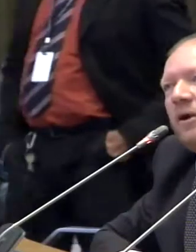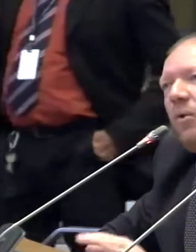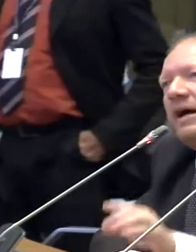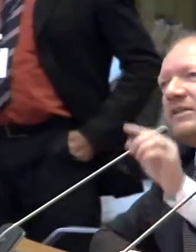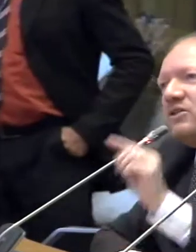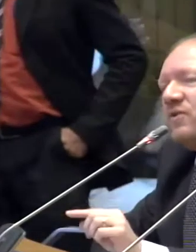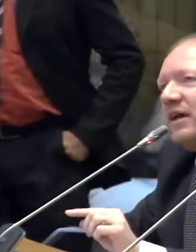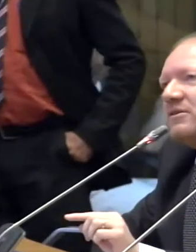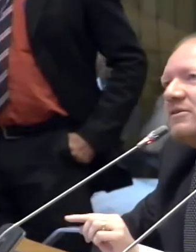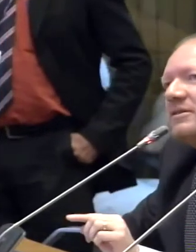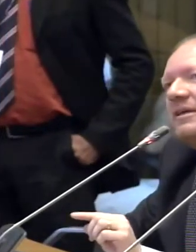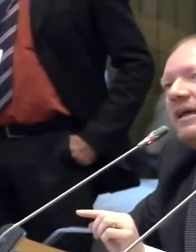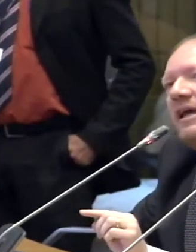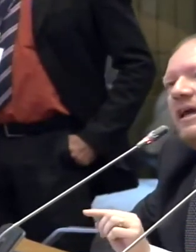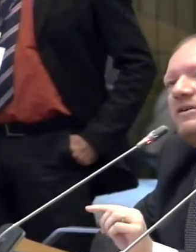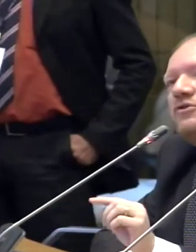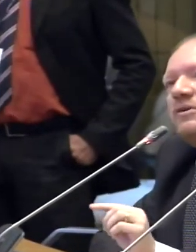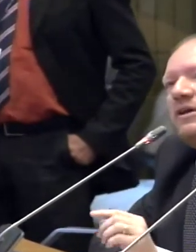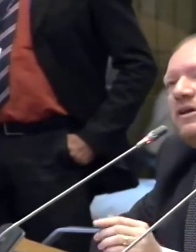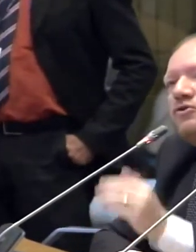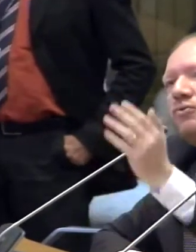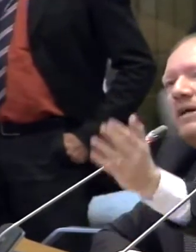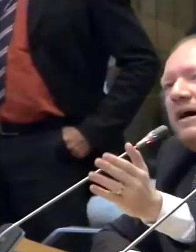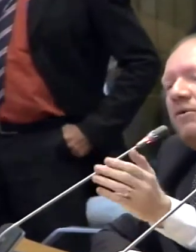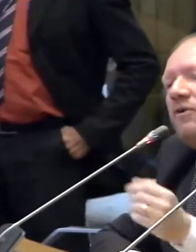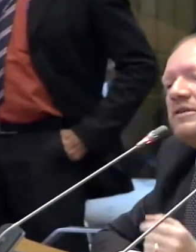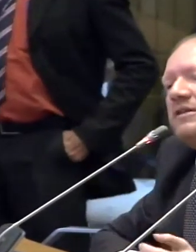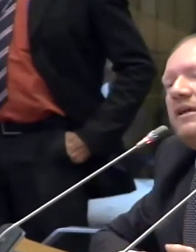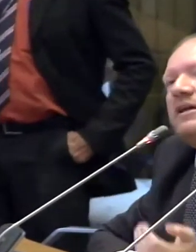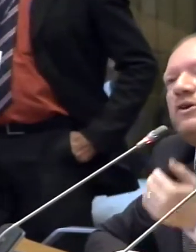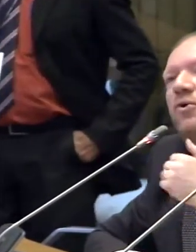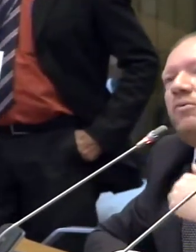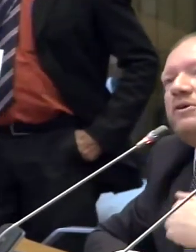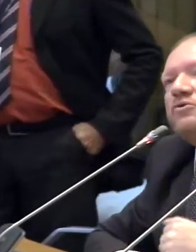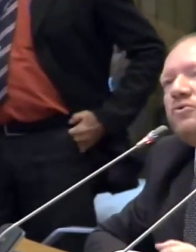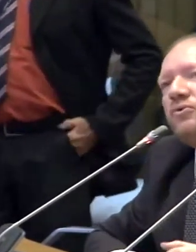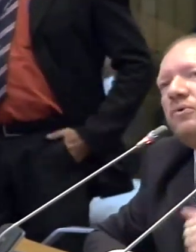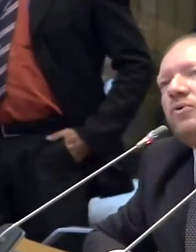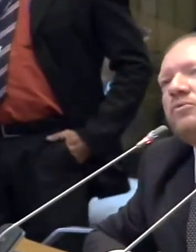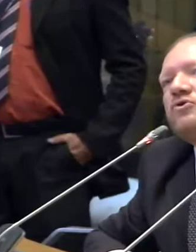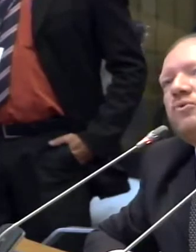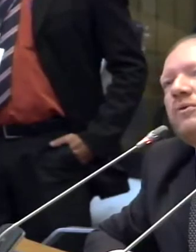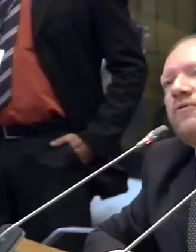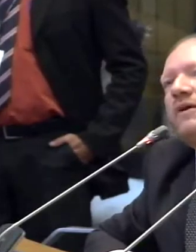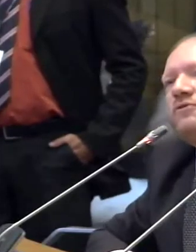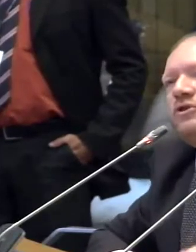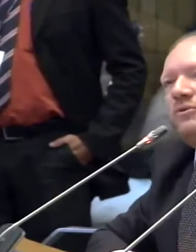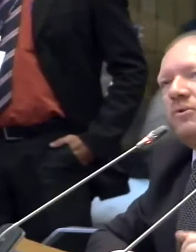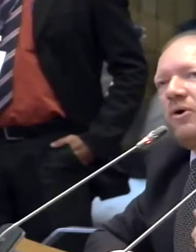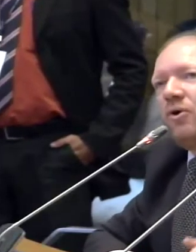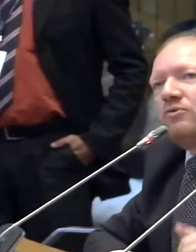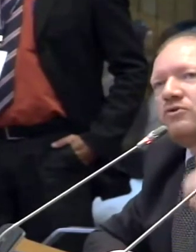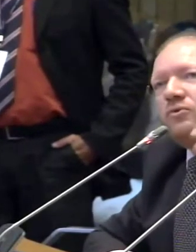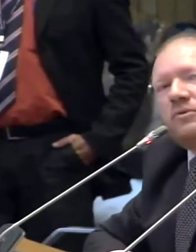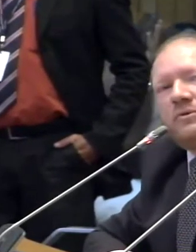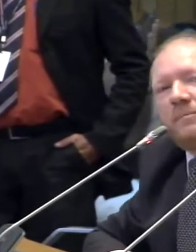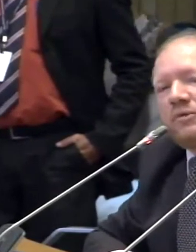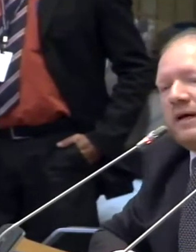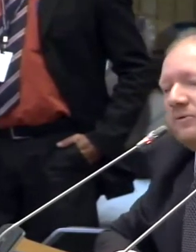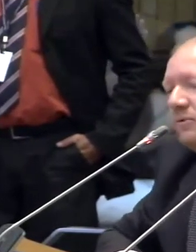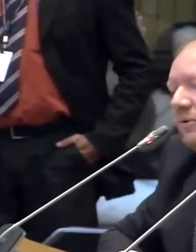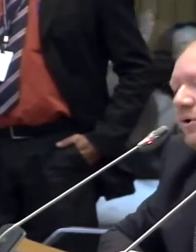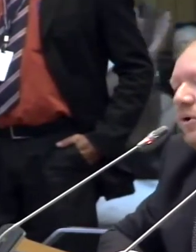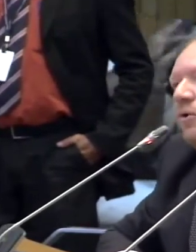deles. Quantas vezes eles insultaram Vossa Excelência, como me insultam, como insultam Flávio Dino, como